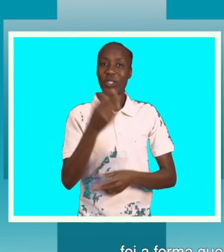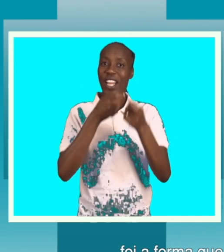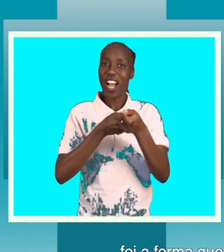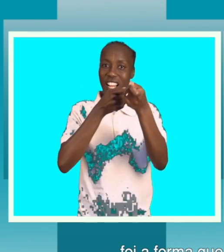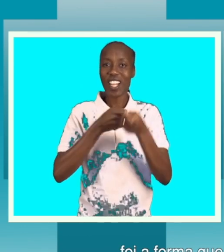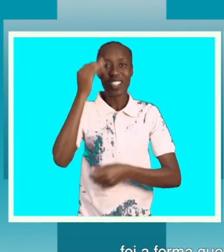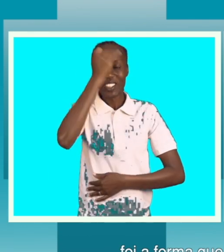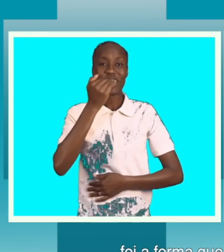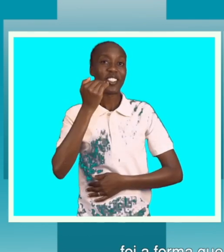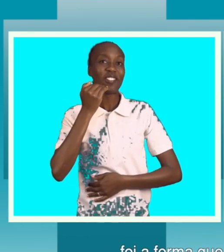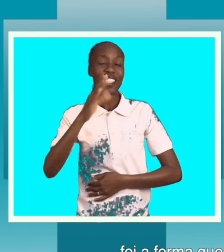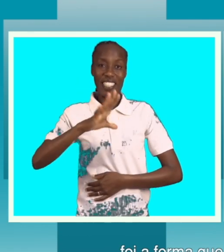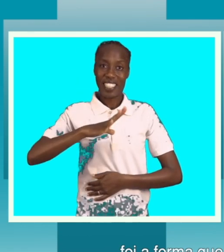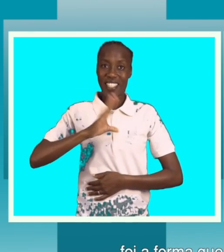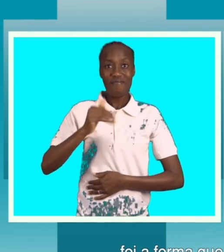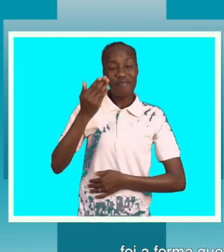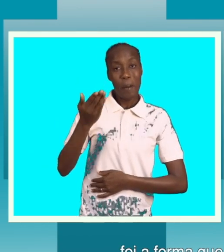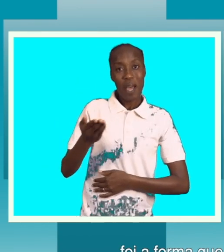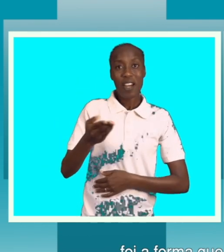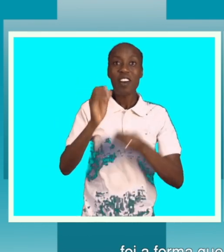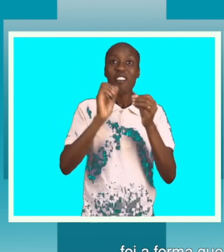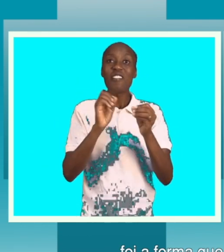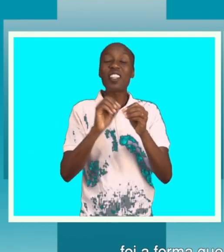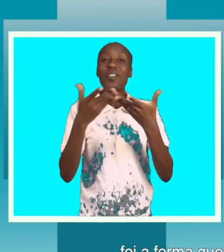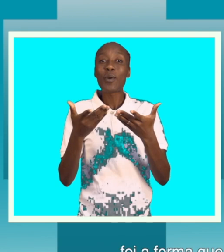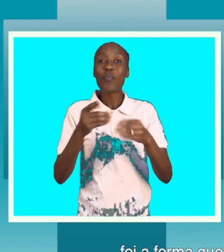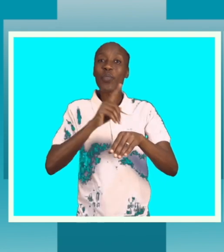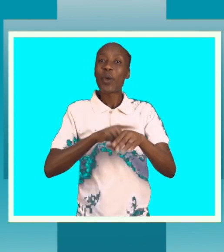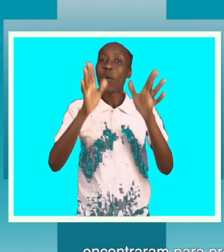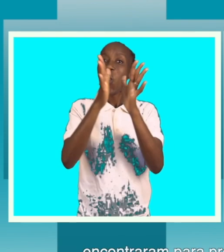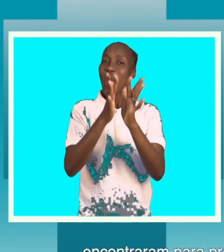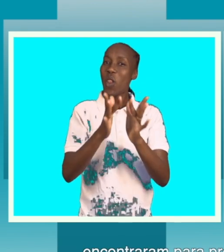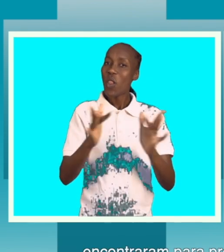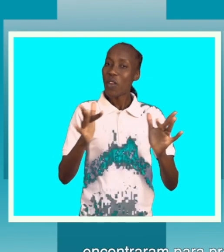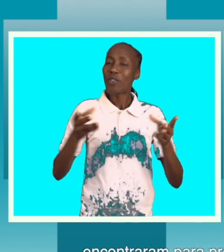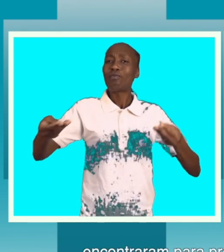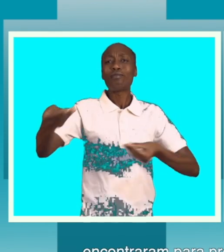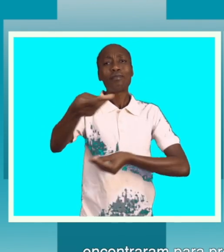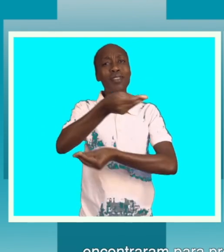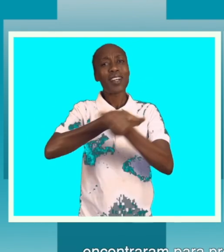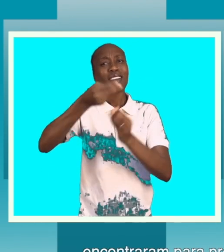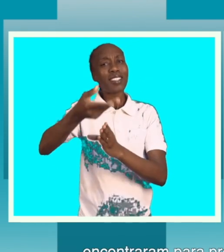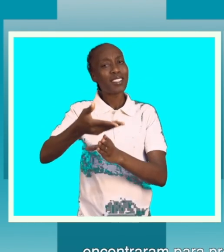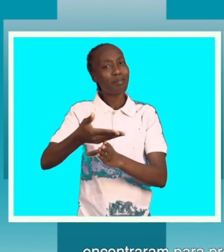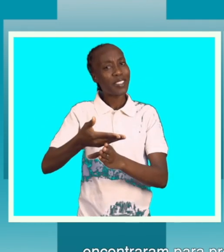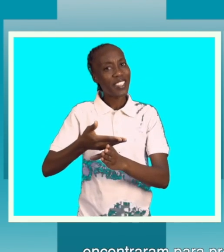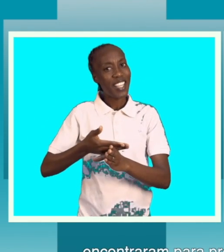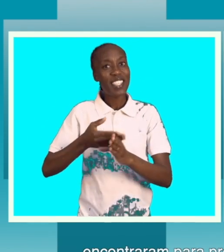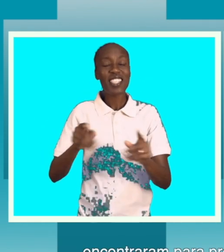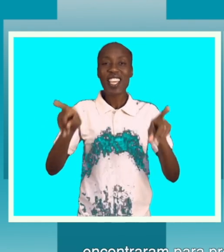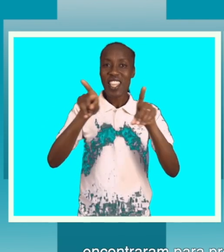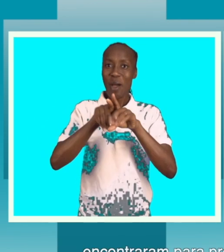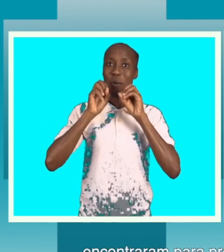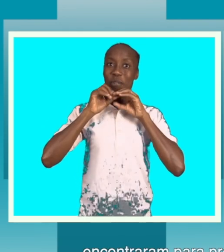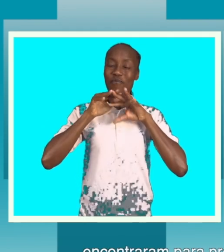atletas Hospidados No Instituto Agrário De Chimoio Encontraram Para preencher Os momentos livres Trocar